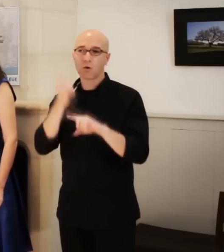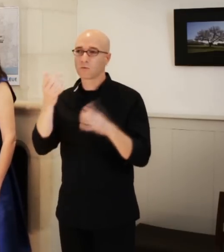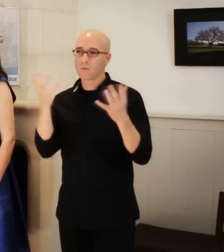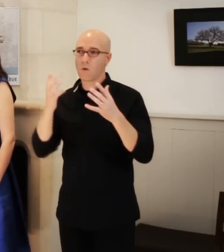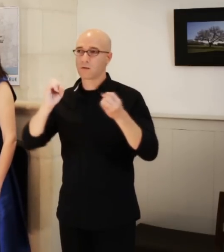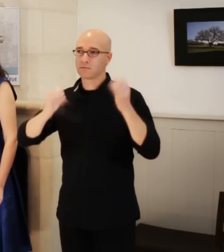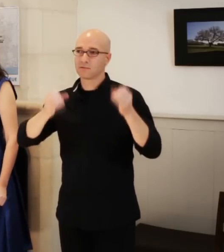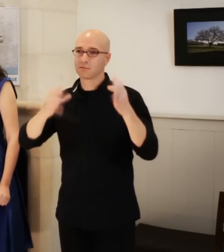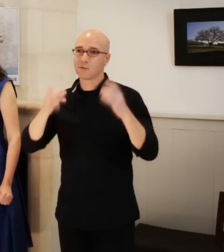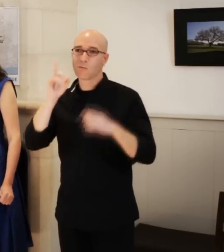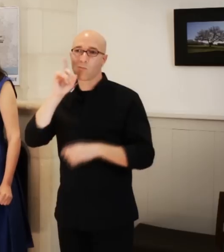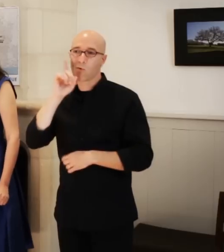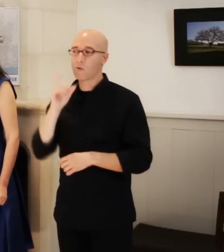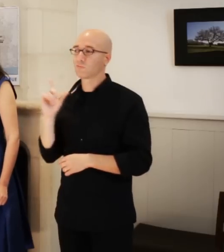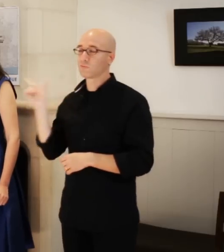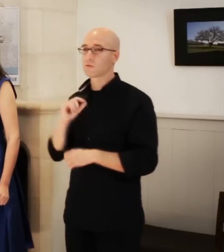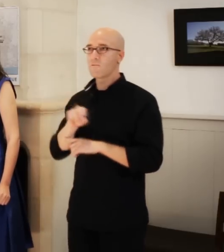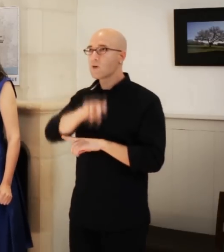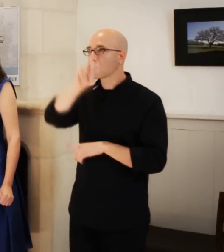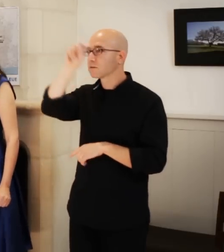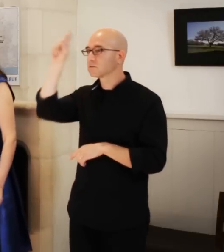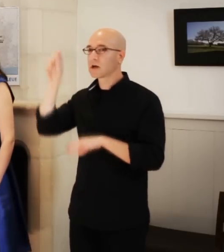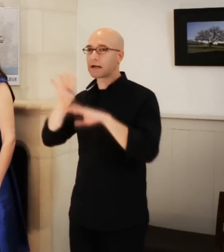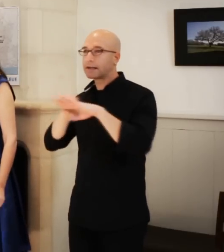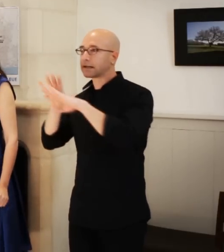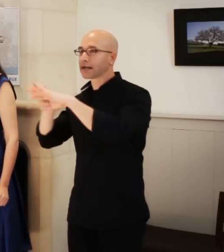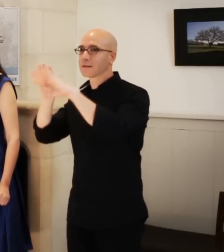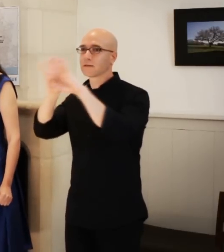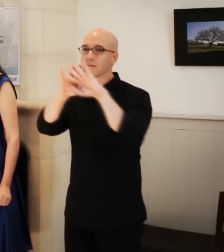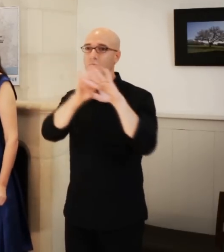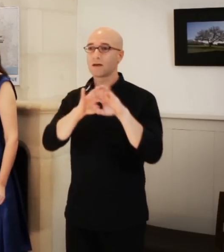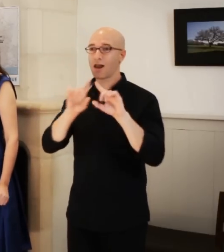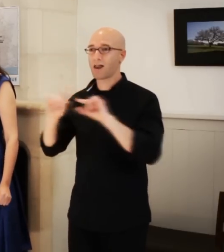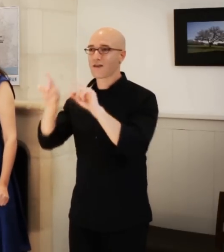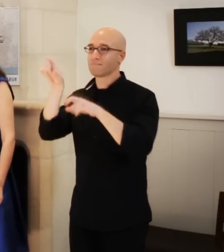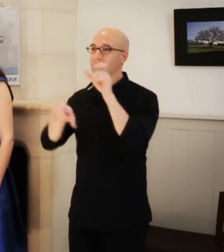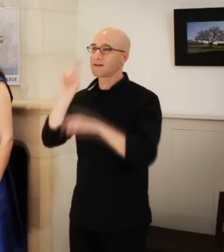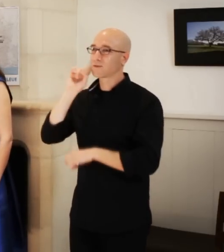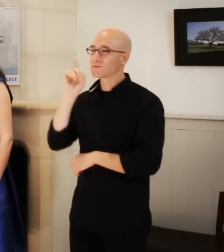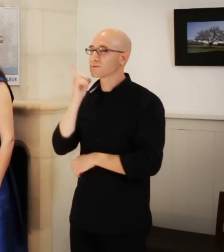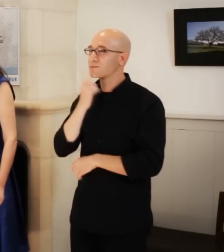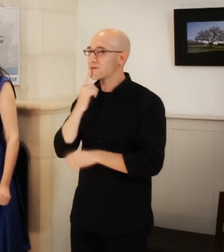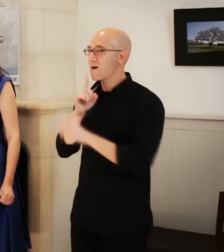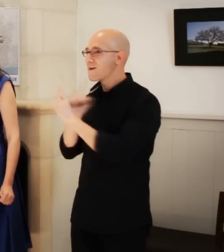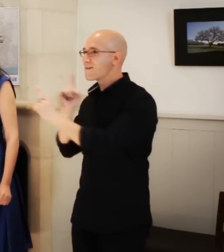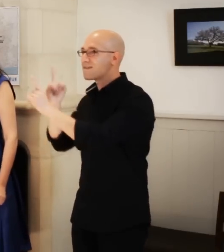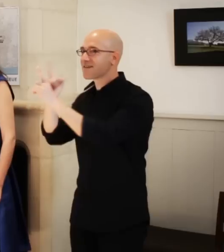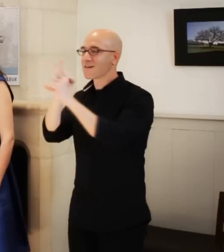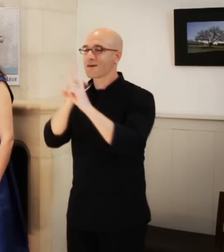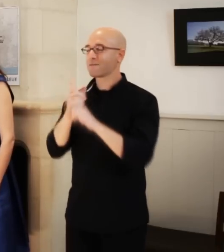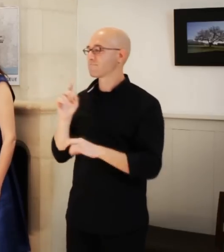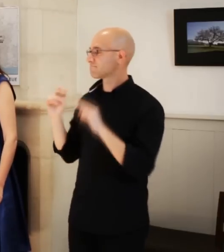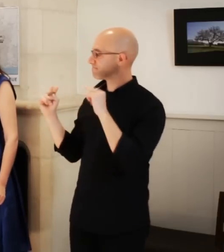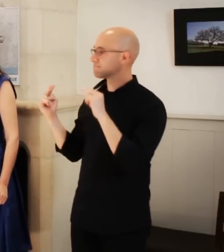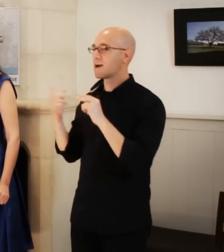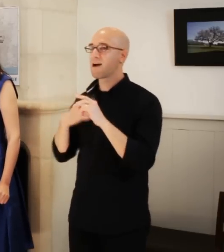quartiers et que ça nous paraît très important que les expositions, les vernissages et les visites guidées soient accessibles à tous, aux